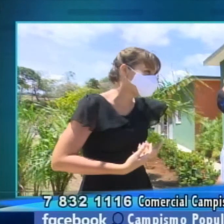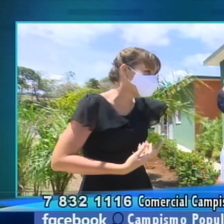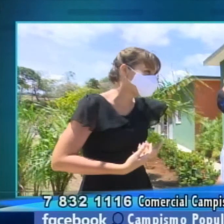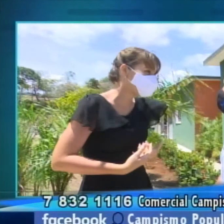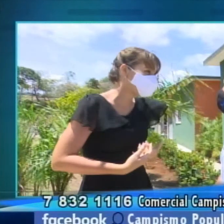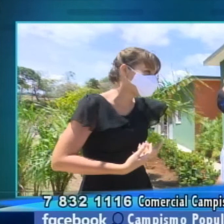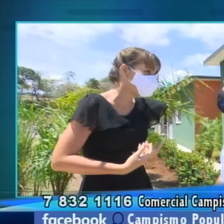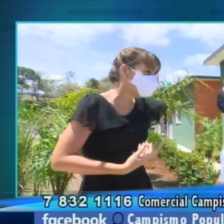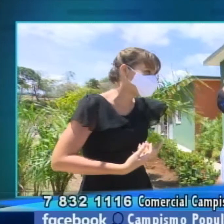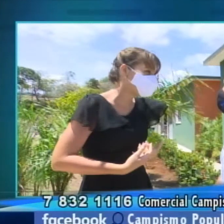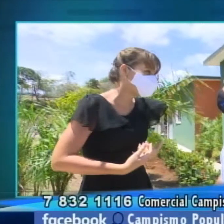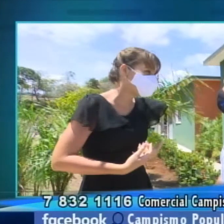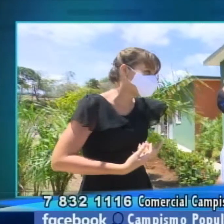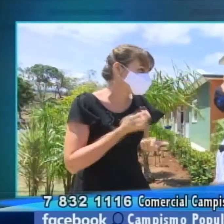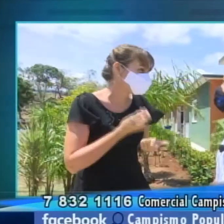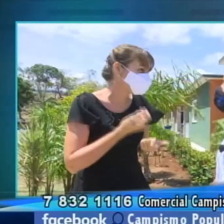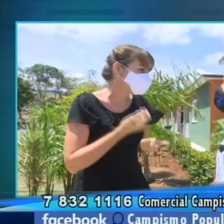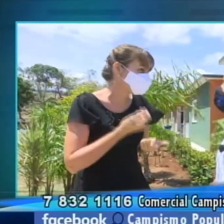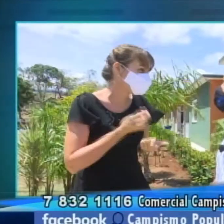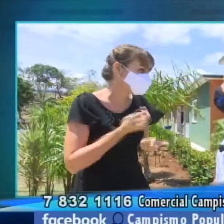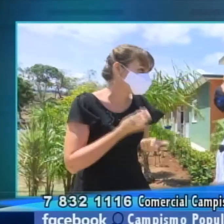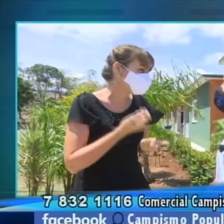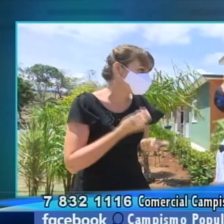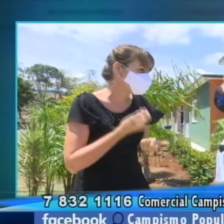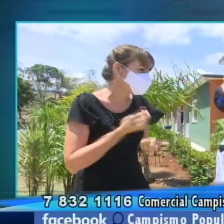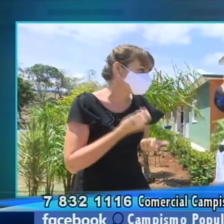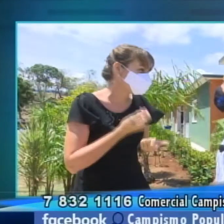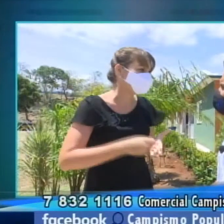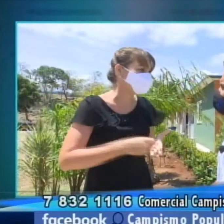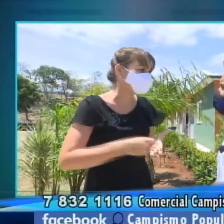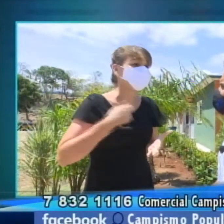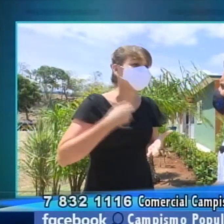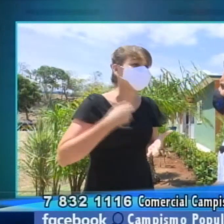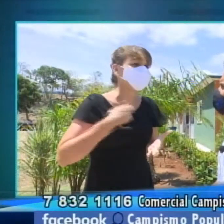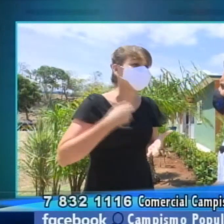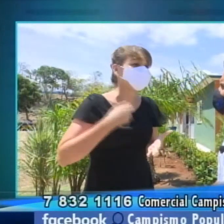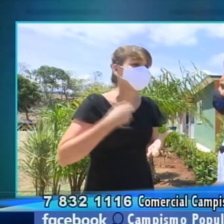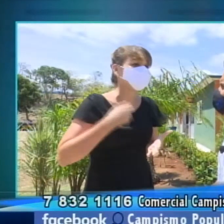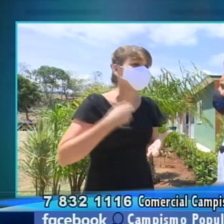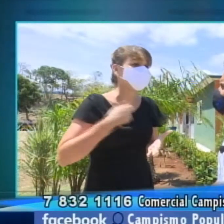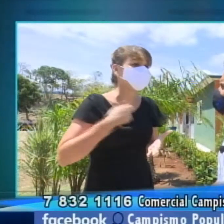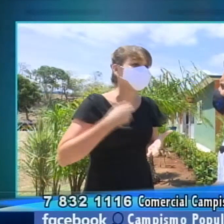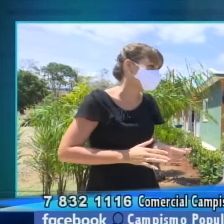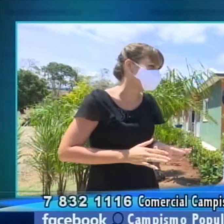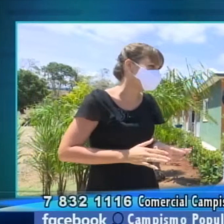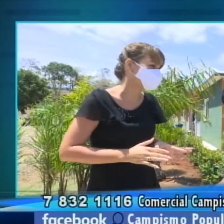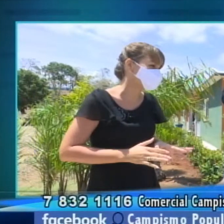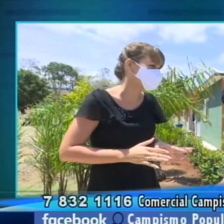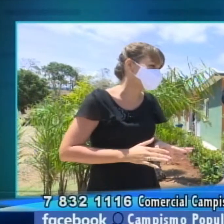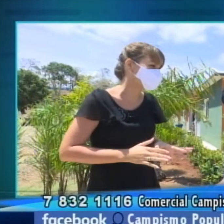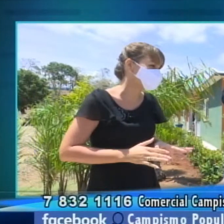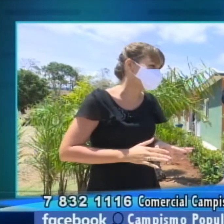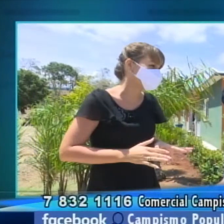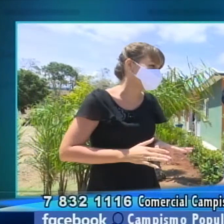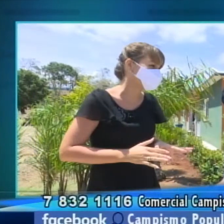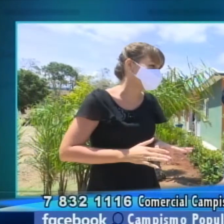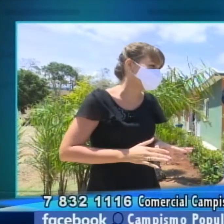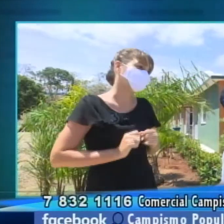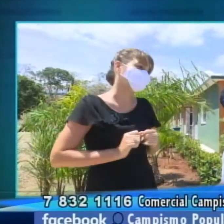campismo y haciendo las coordinaciones de transporte, gastronomía y visitas guiadas a distintos centros, recorridos históricos en el centro